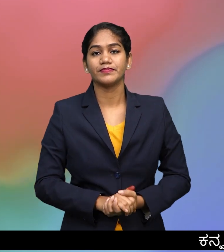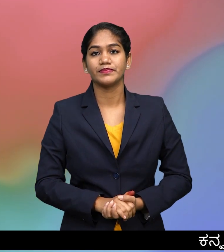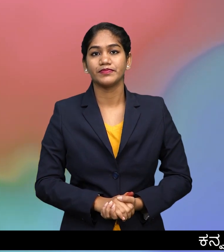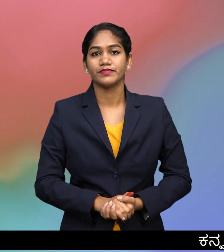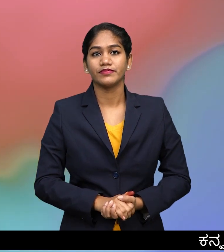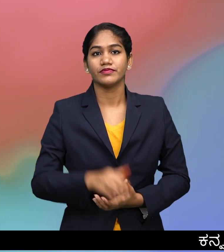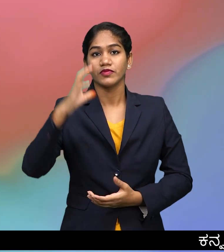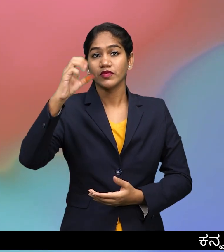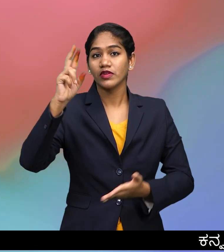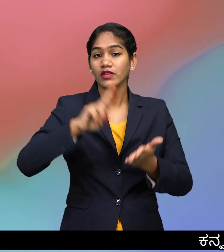ಕನ್ವಲ್ಯೂಷನ್ಗಳು,